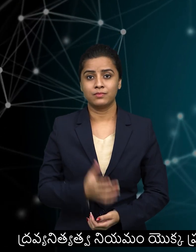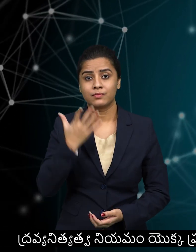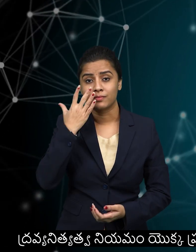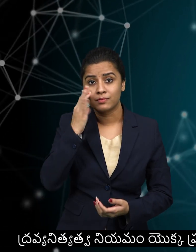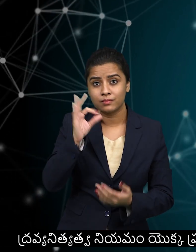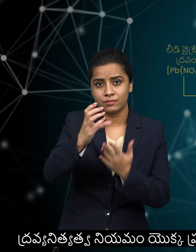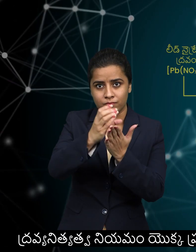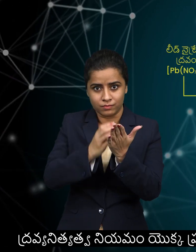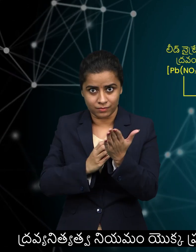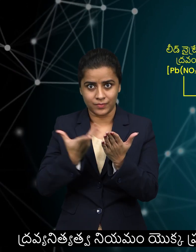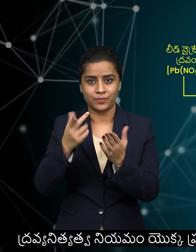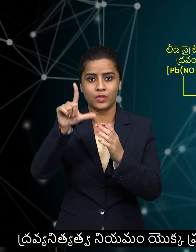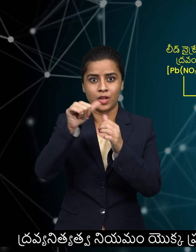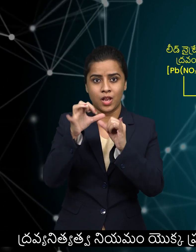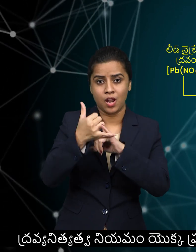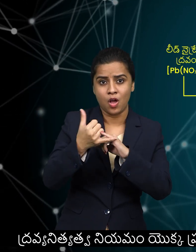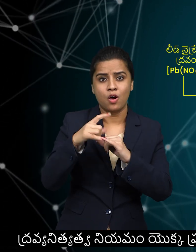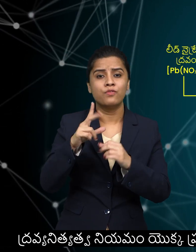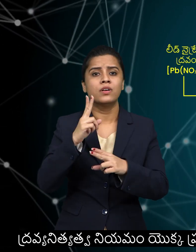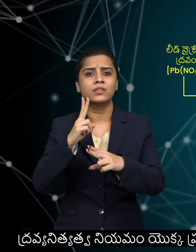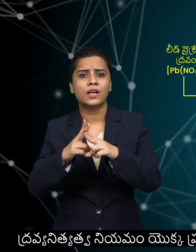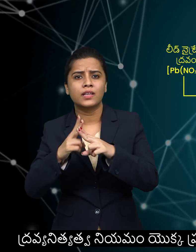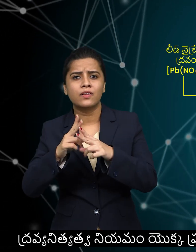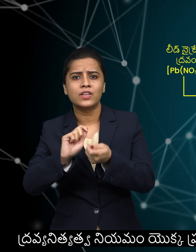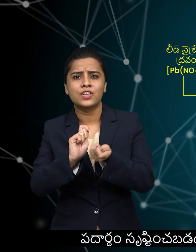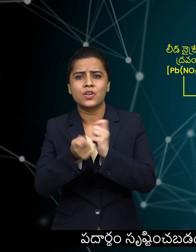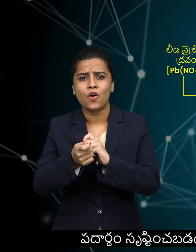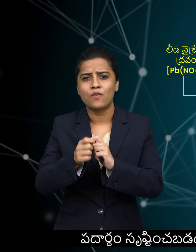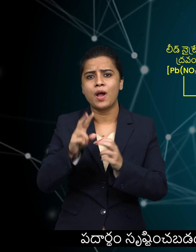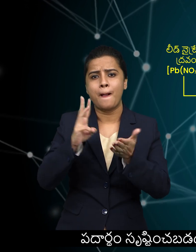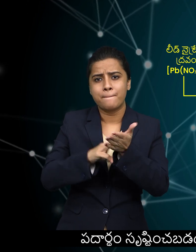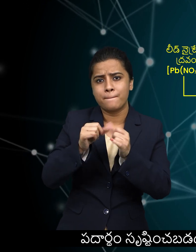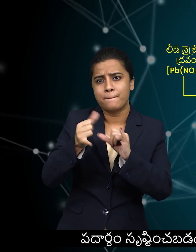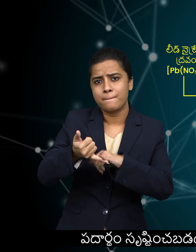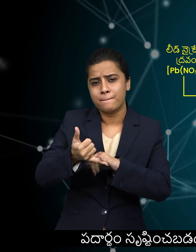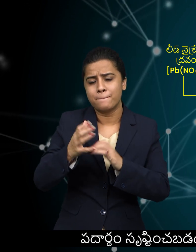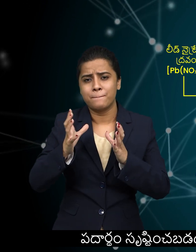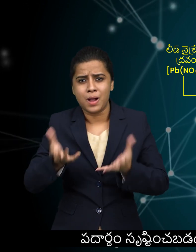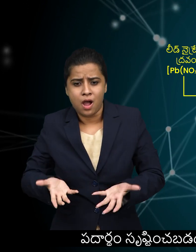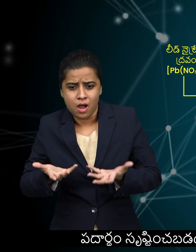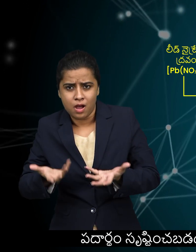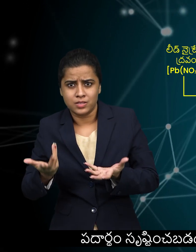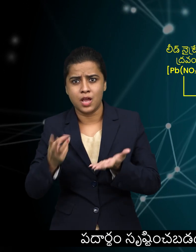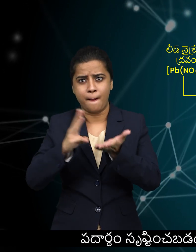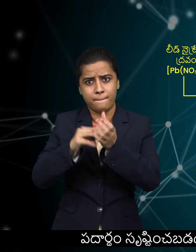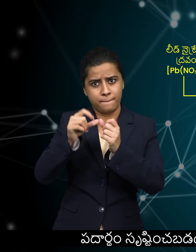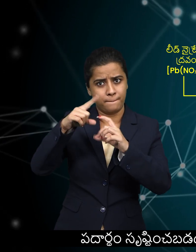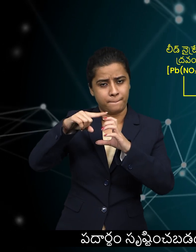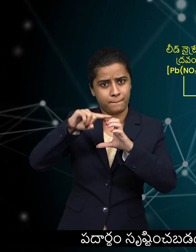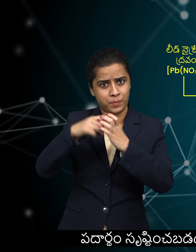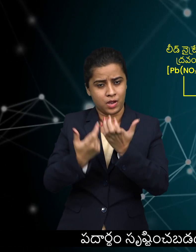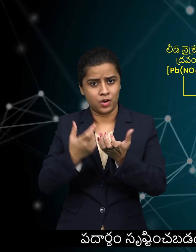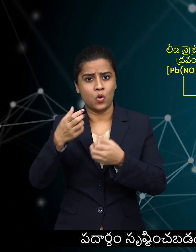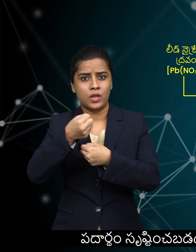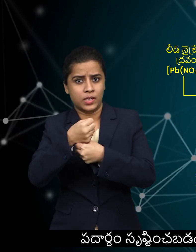ద్రవ్య నిత్యత్వ నియమం యొక్క ప్రధాన ప్రకటన రసాయన చర్య సమయంలో పదార్థం సృష్టించబడదు లేదా నాశనం